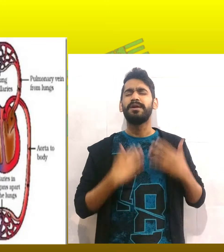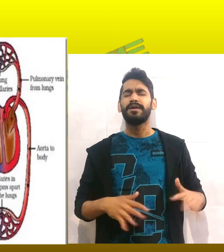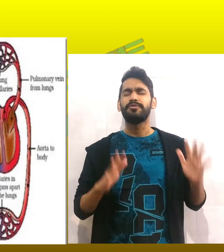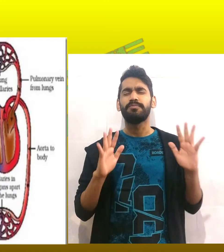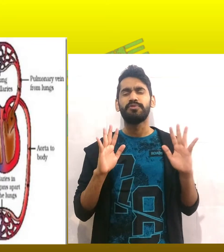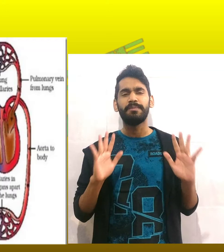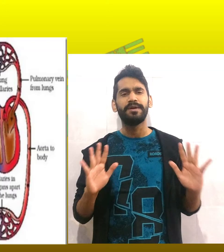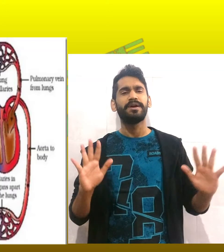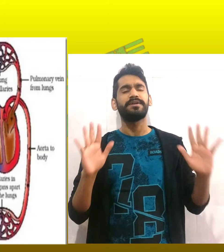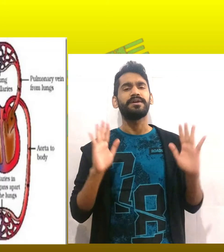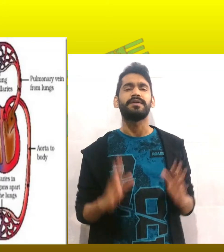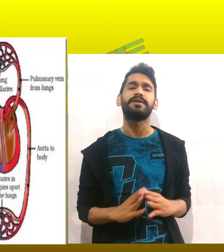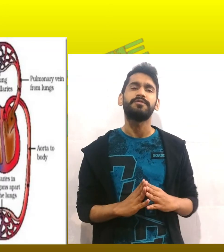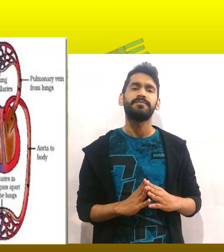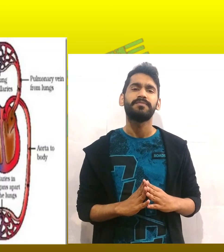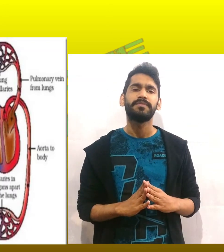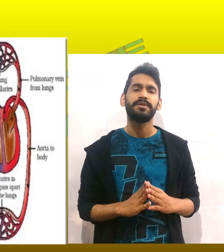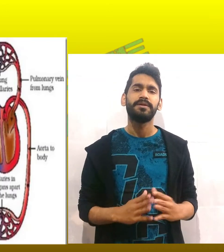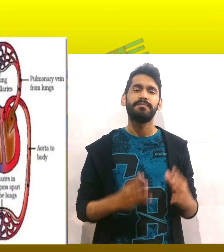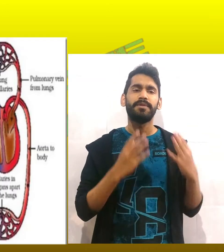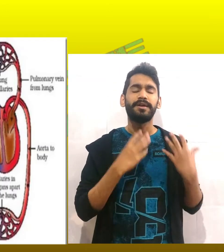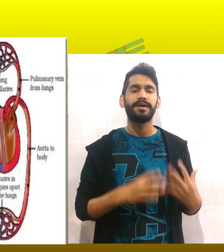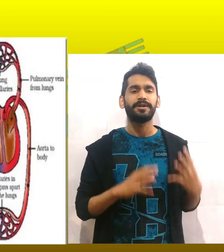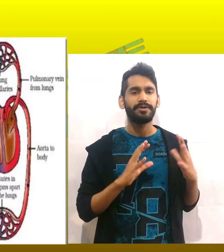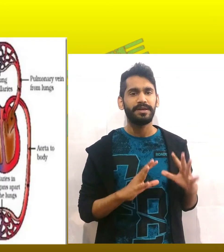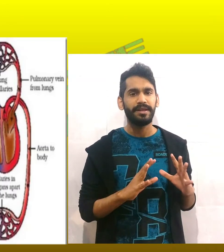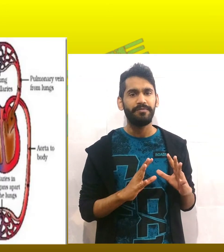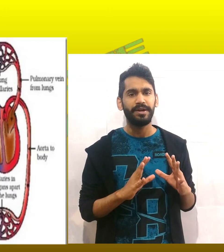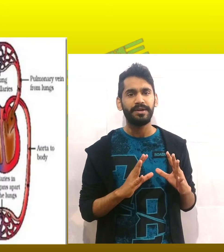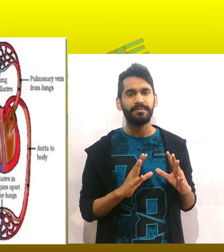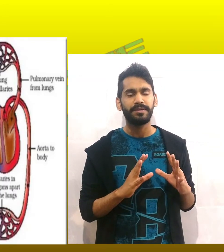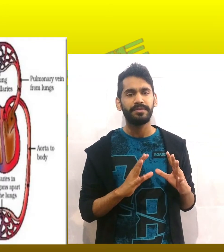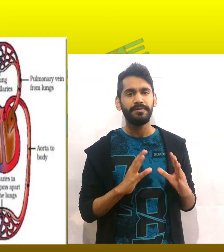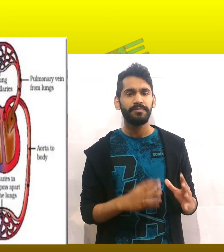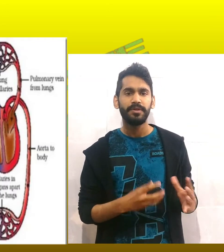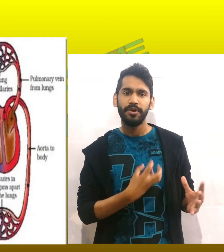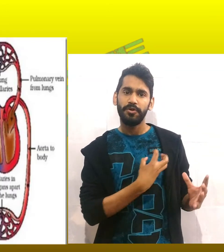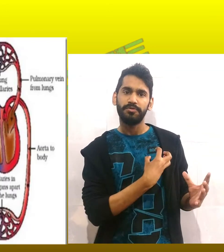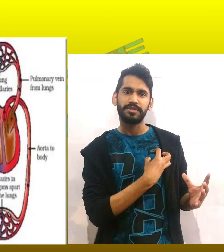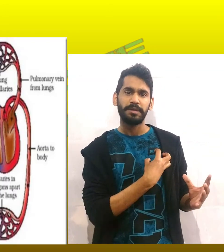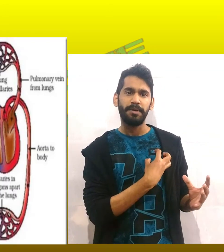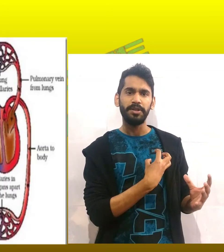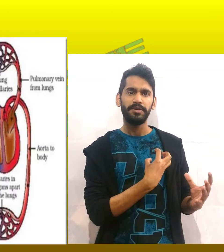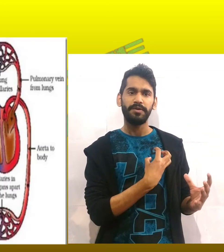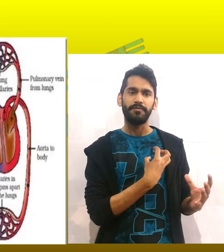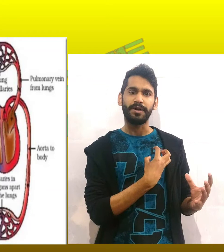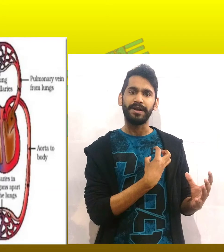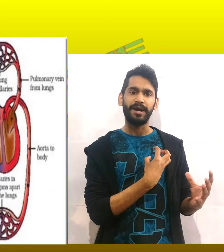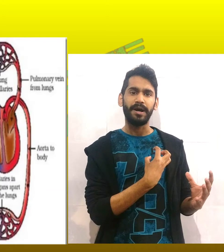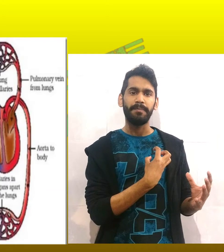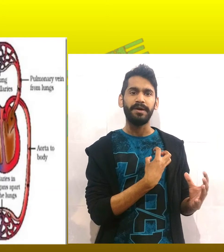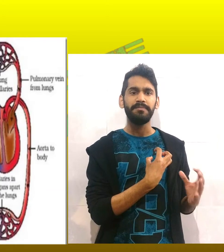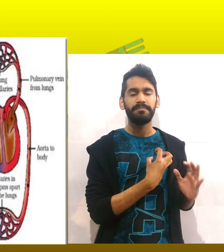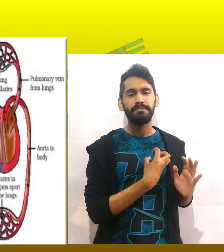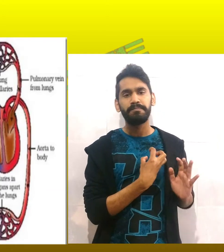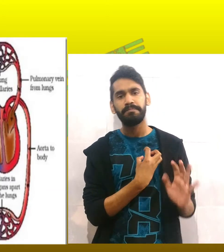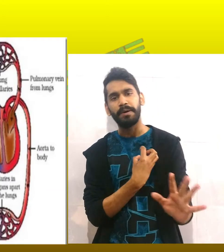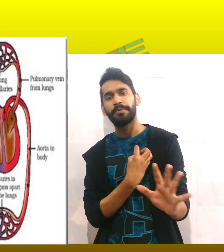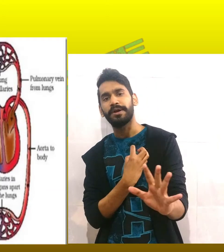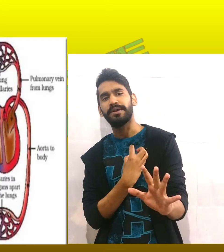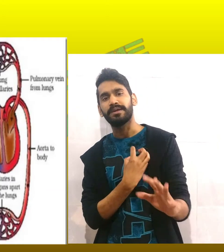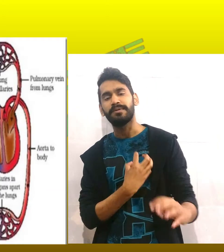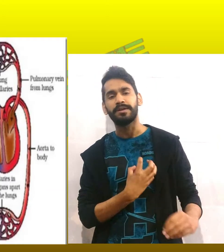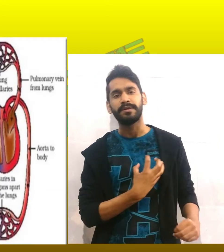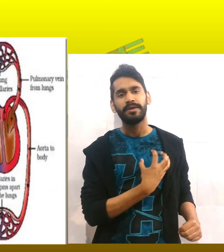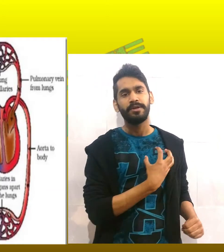सारा ब्लड आने दो, पूरा ब्लड इकट्ठा करेगा वो। ब्लड इकट्ठा हो जाएगा लेफ्ट एट्रियम के अंदर। उसके बाद वो कहेगा अब है